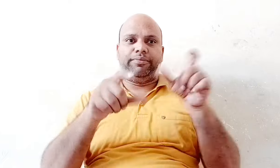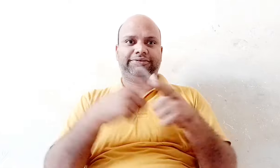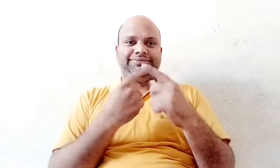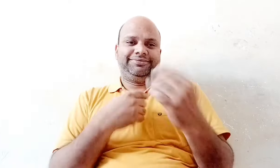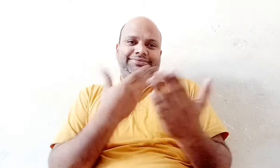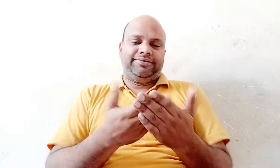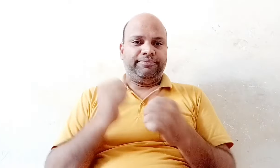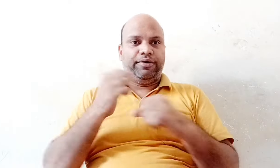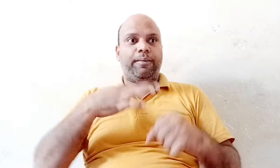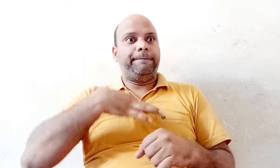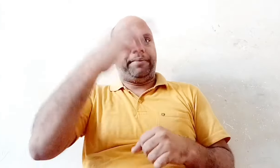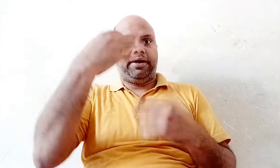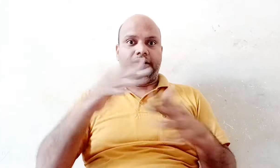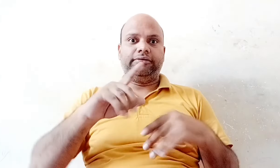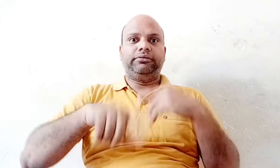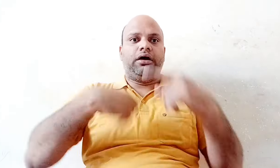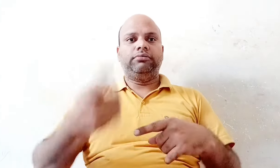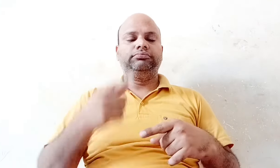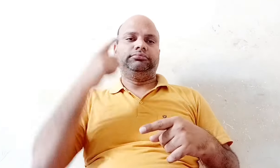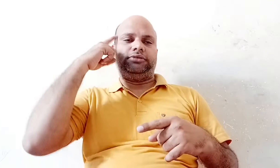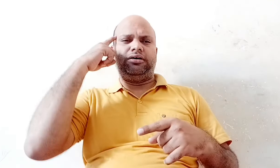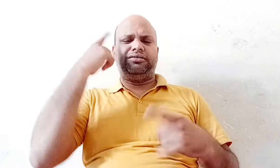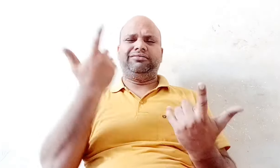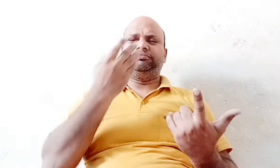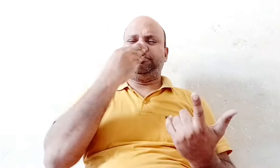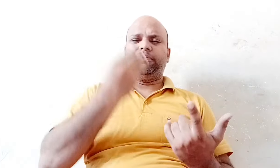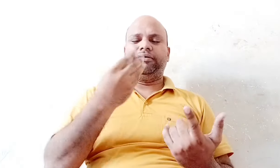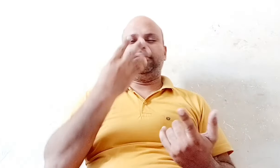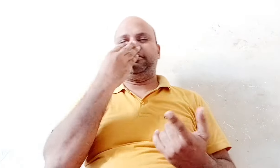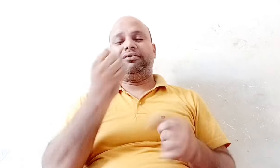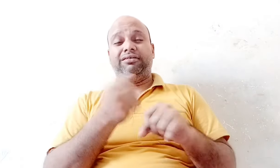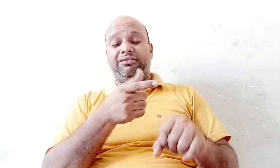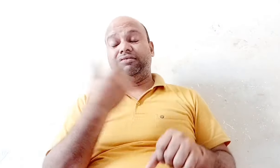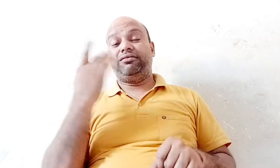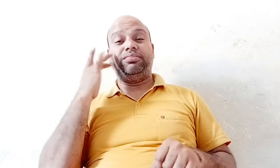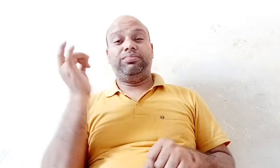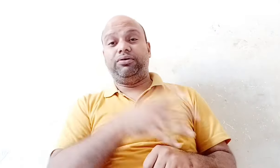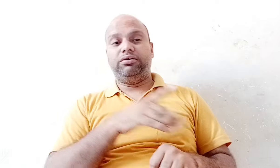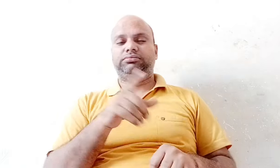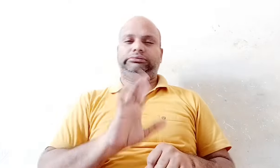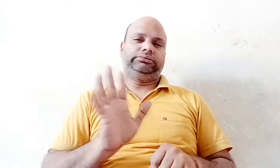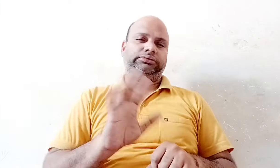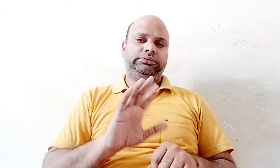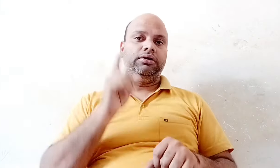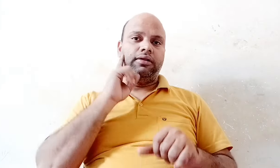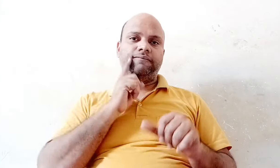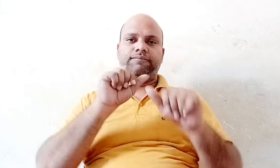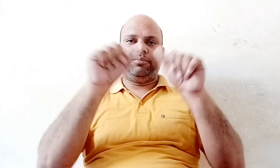Ho. 1. Raja ki nagariya nikaya sheshi hai niyojita hon ki stiti mem mukya nagarapalika adhikari yar